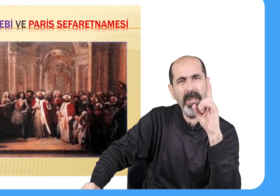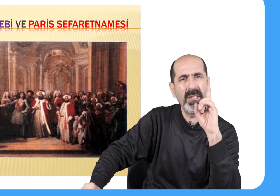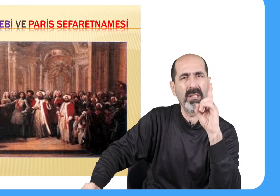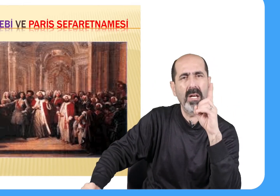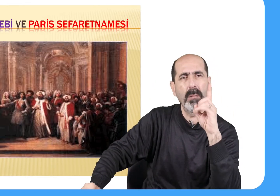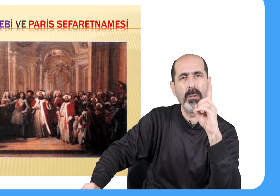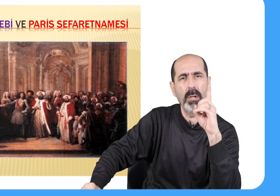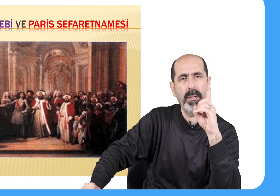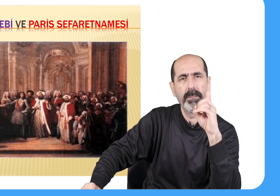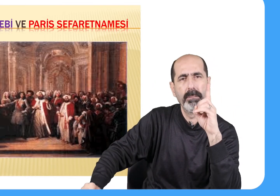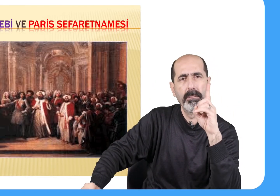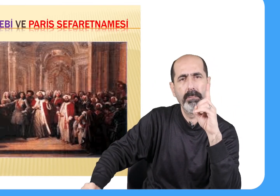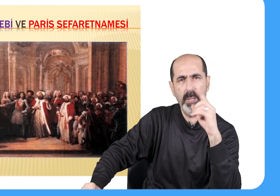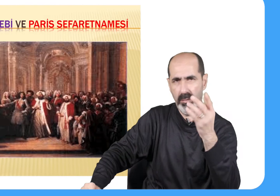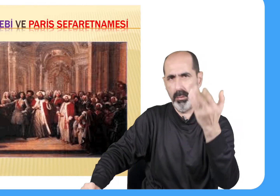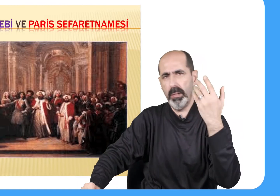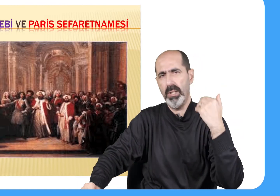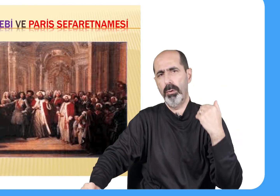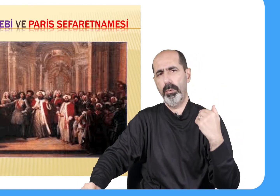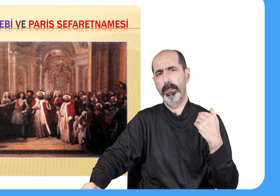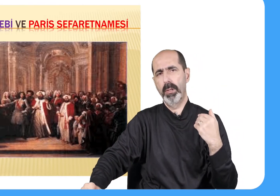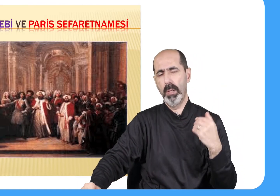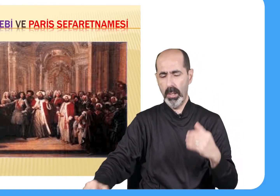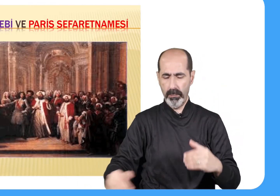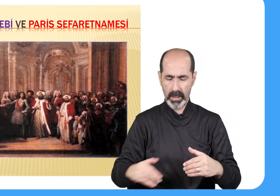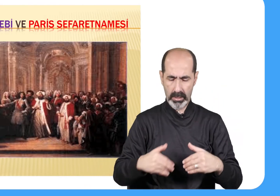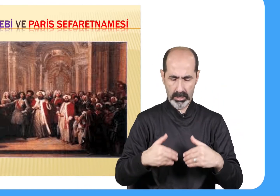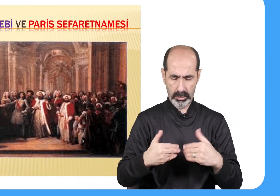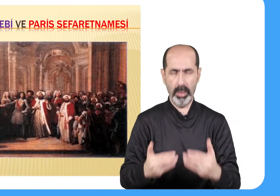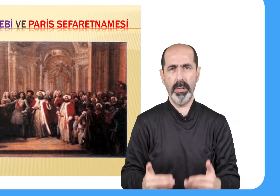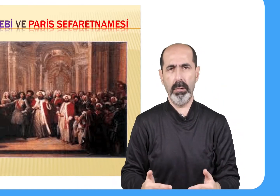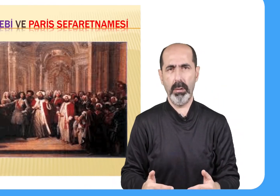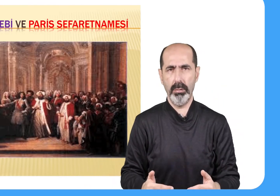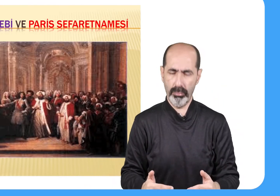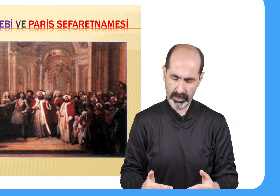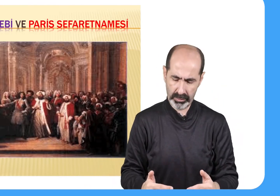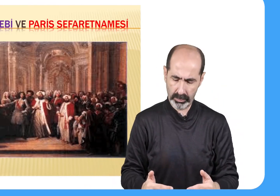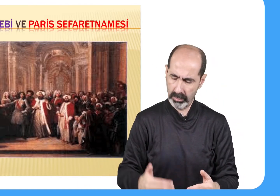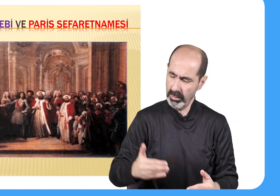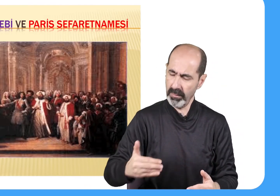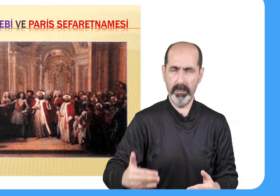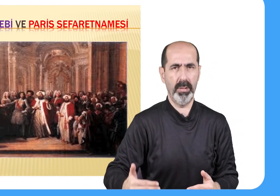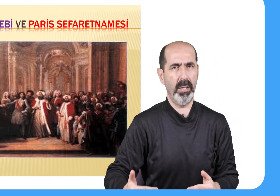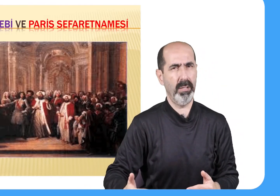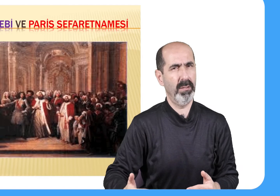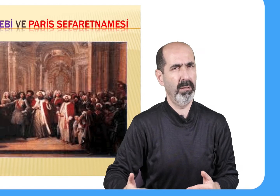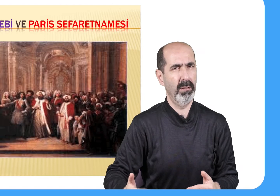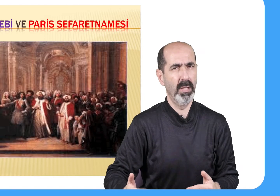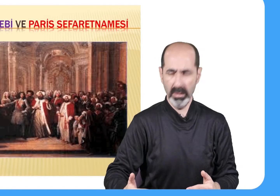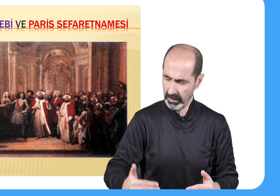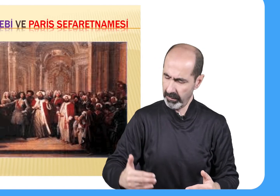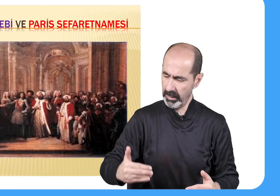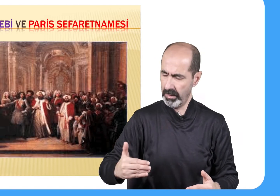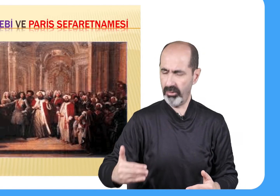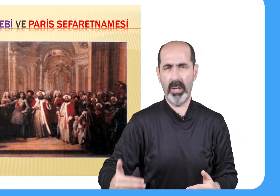Yani bir yıl kalabiliyorlar de sonra geri dönüyor ve gönderiliyor şu istemiyor nasıl bir hayat